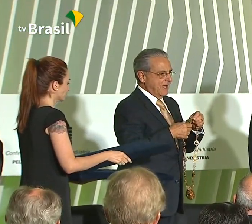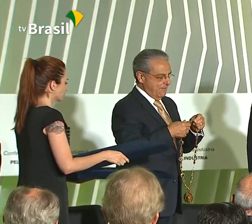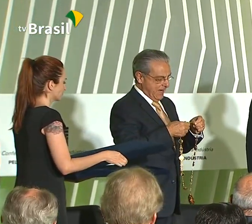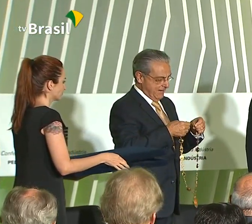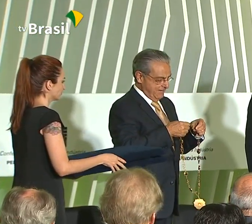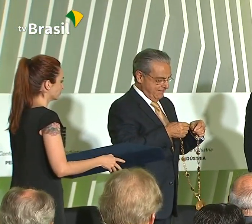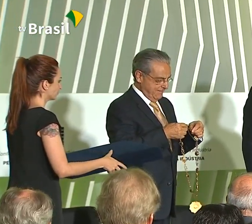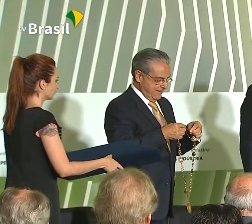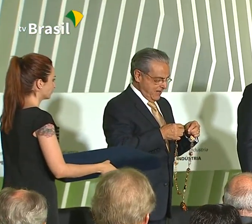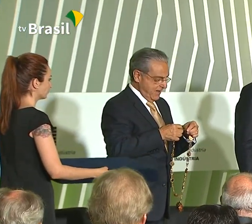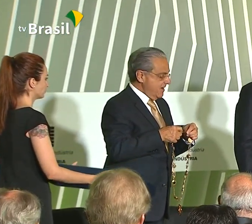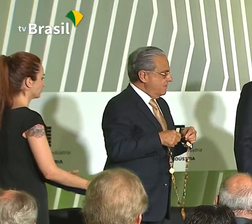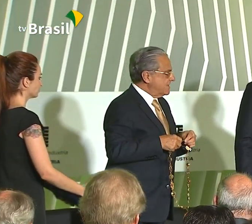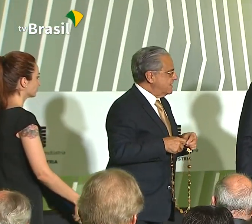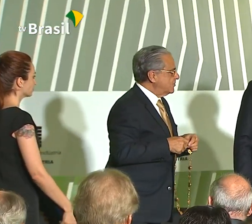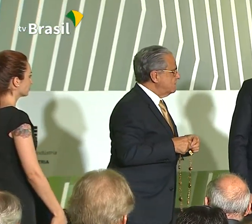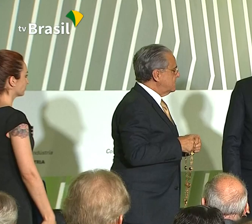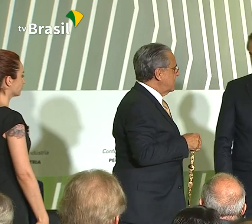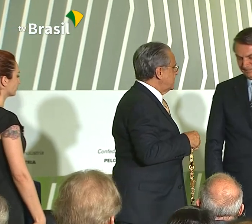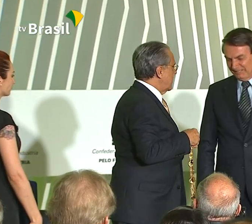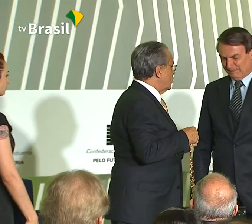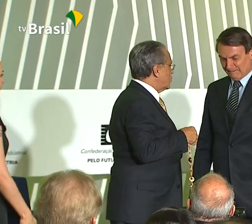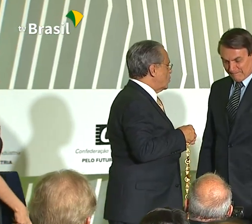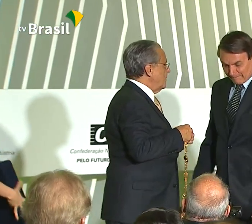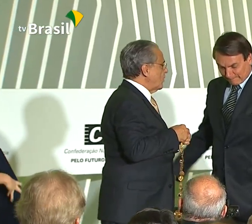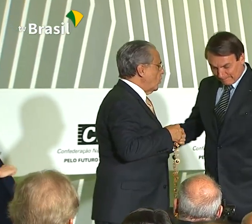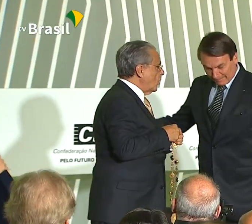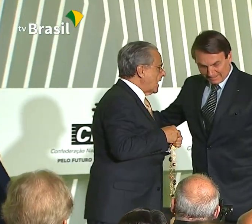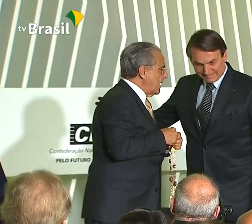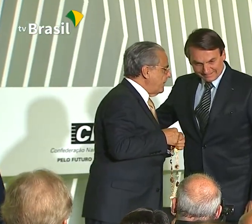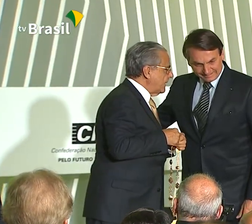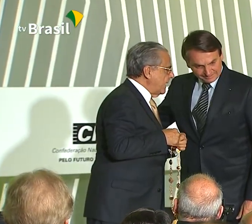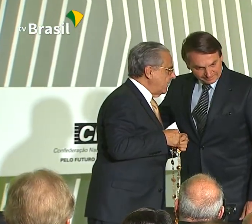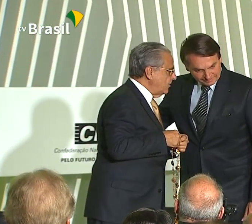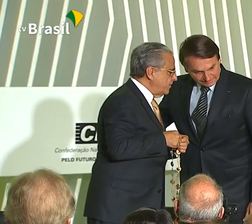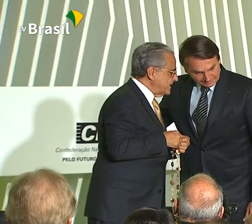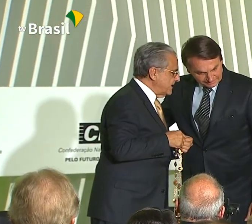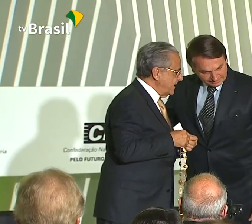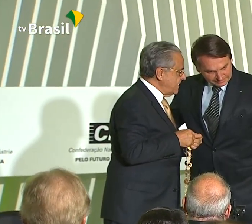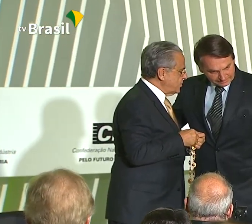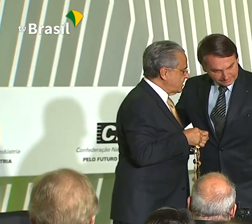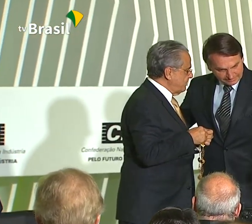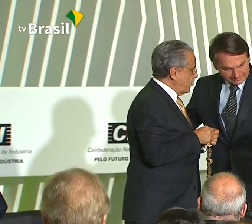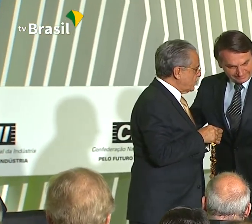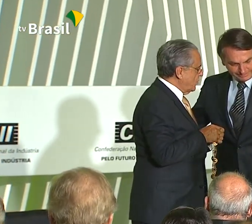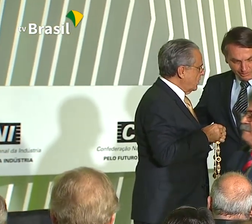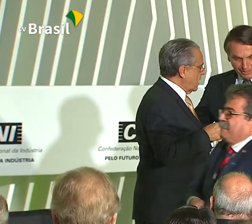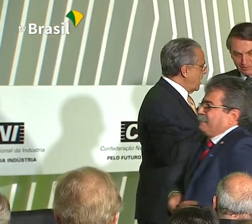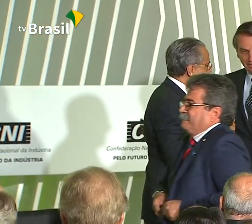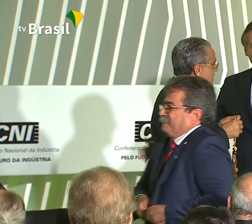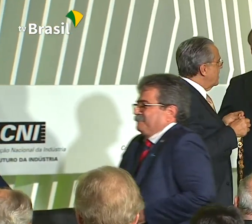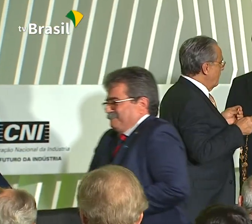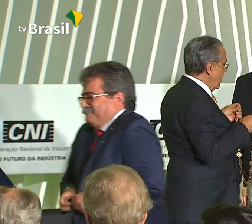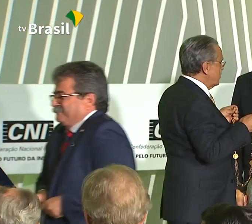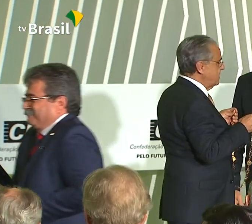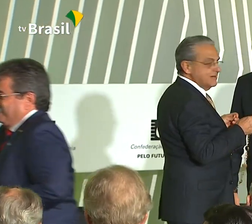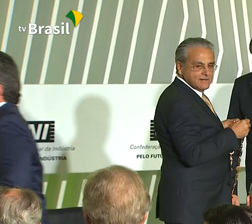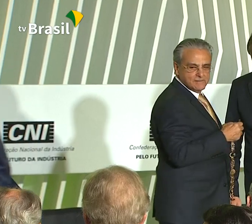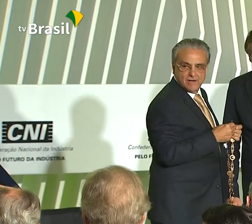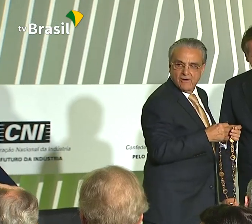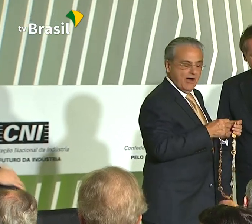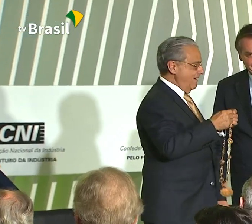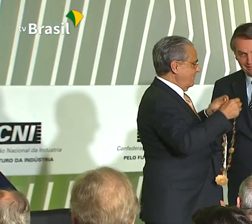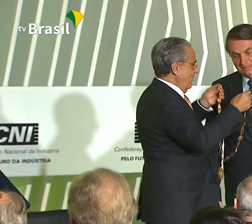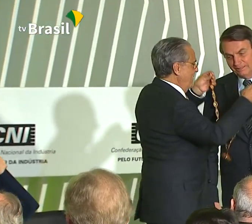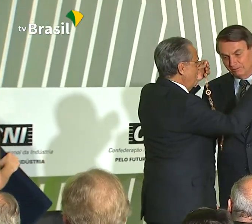sales de araújo e convidamos para receber o grande colar e o diploma da ordem do mérito